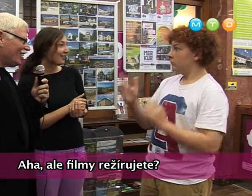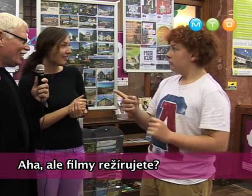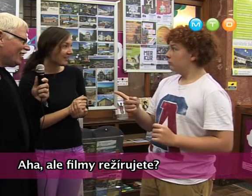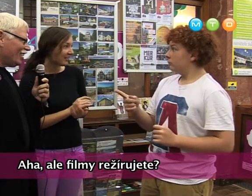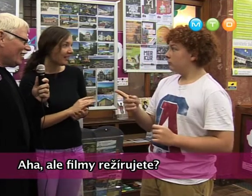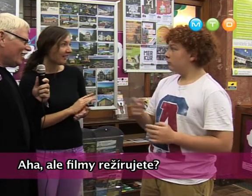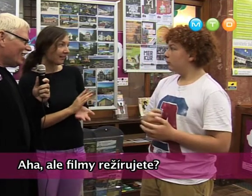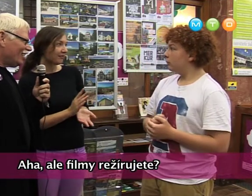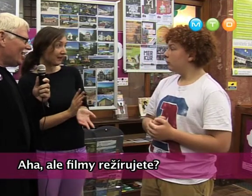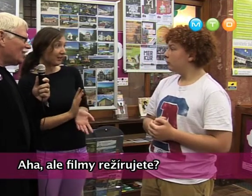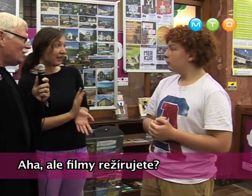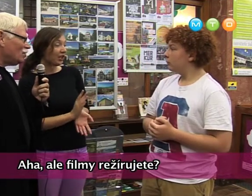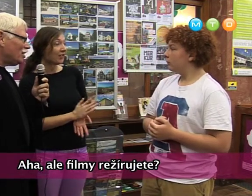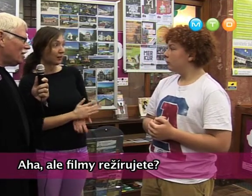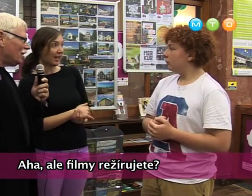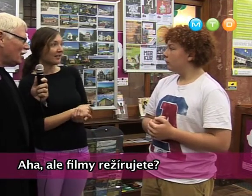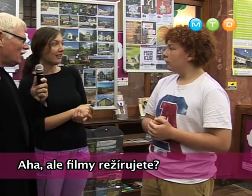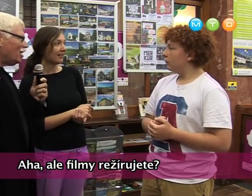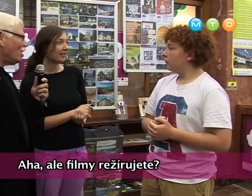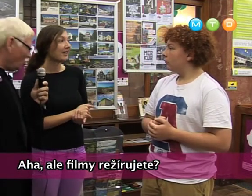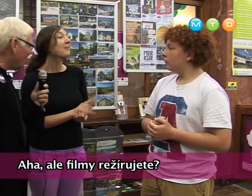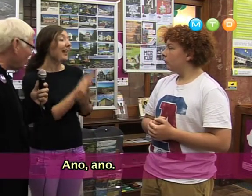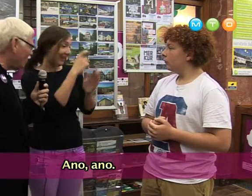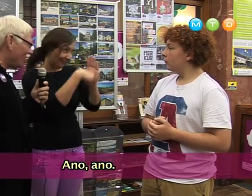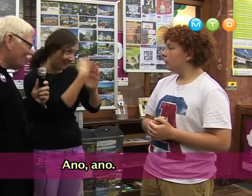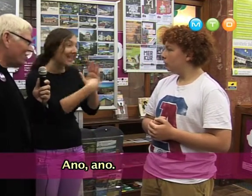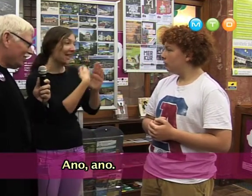Aha, takže vy vlastně filmu děláte, ale?